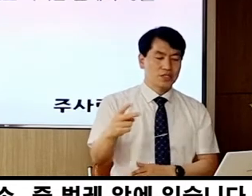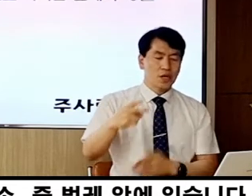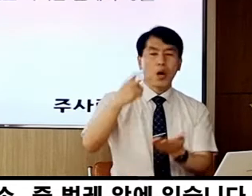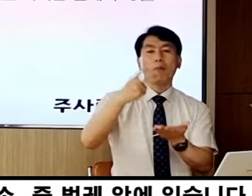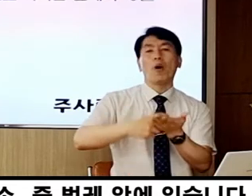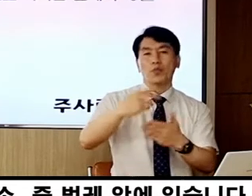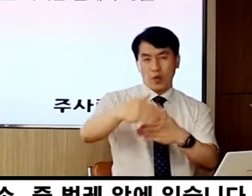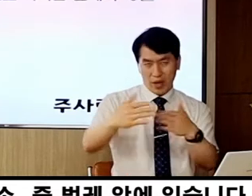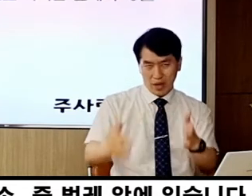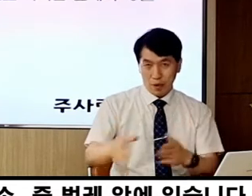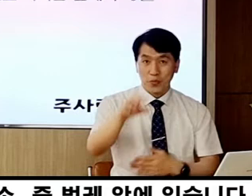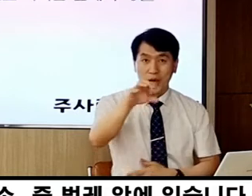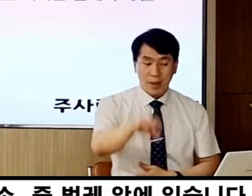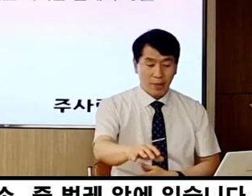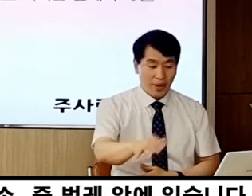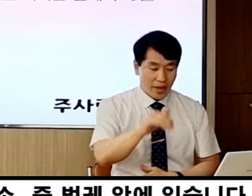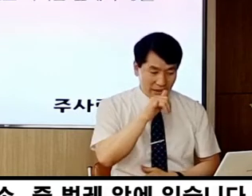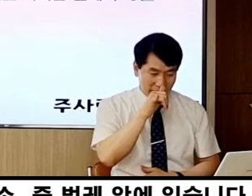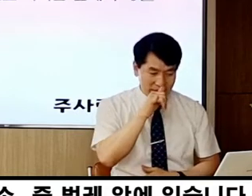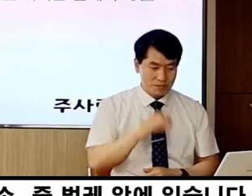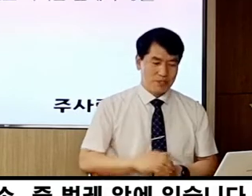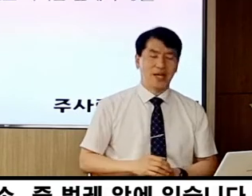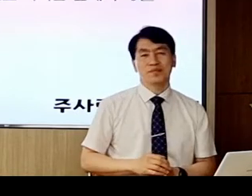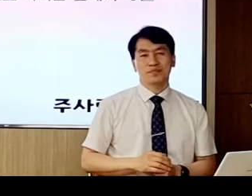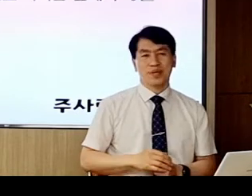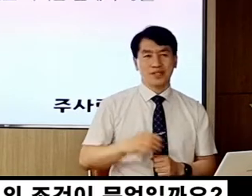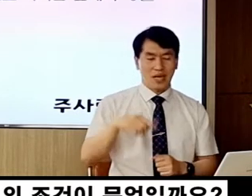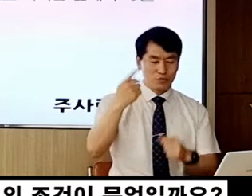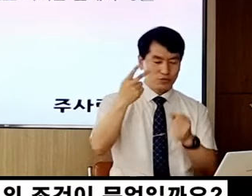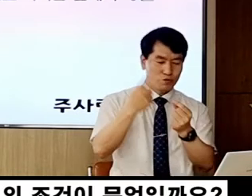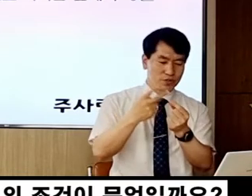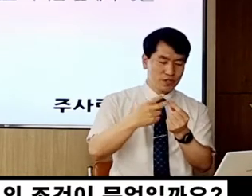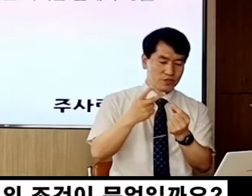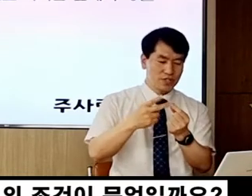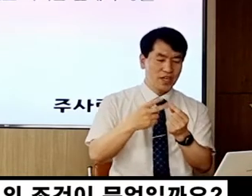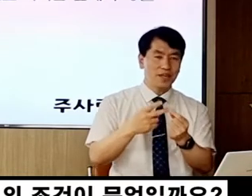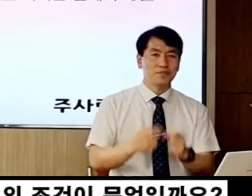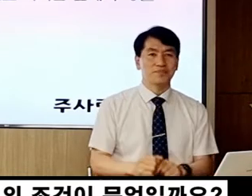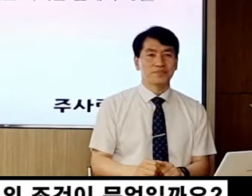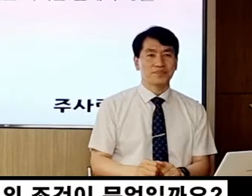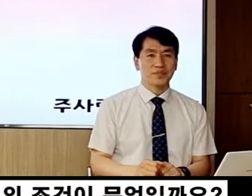즉 법궤 앞에 있습니다. 다음 두 번째 문제,